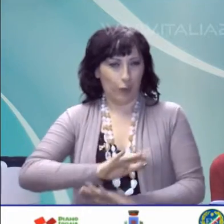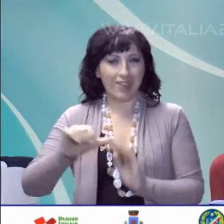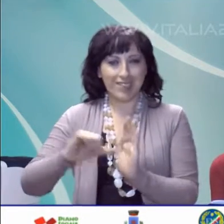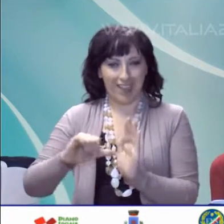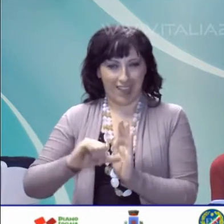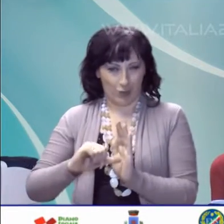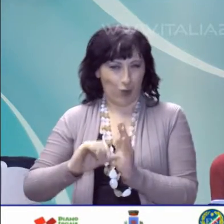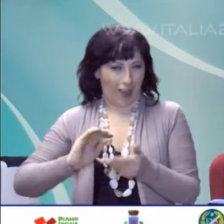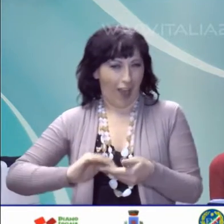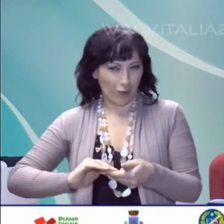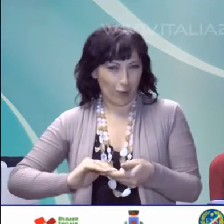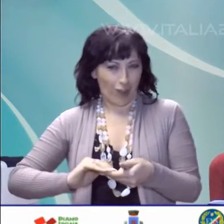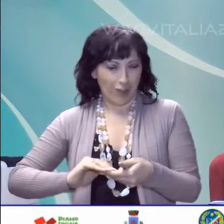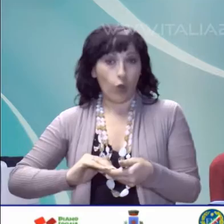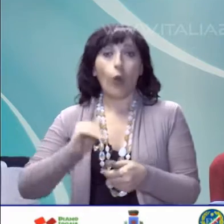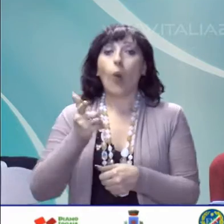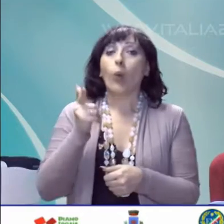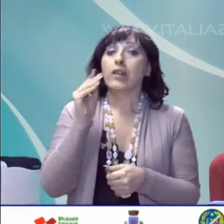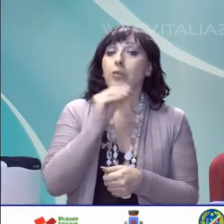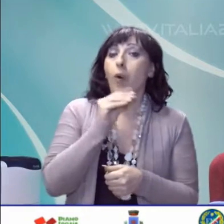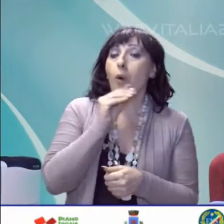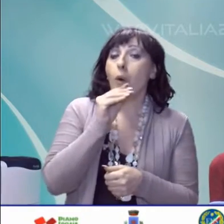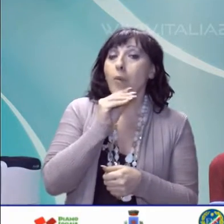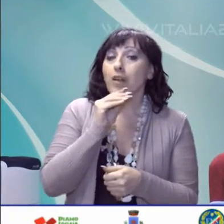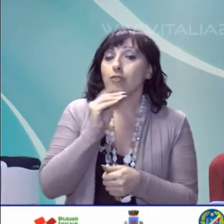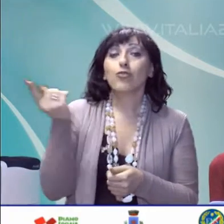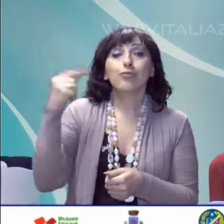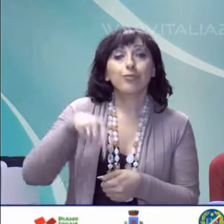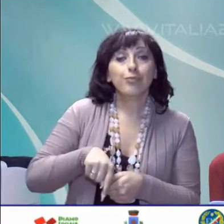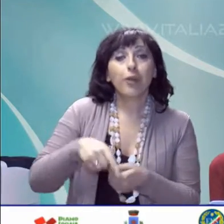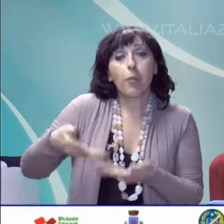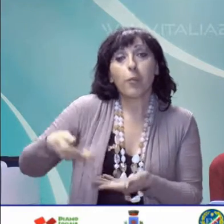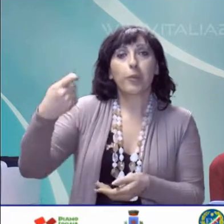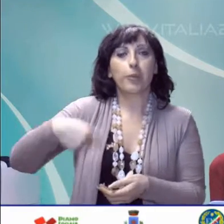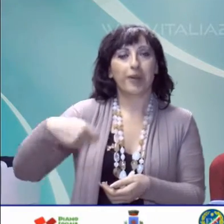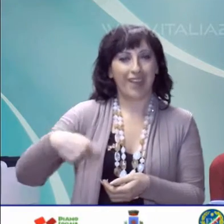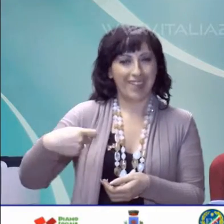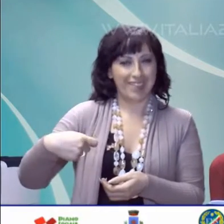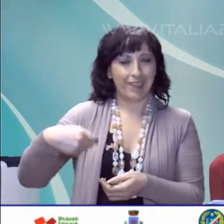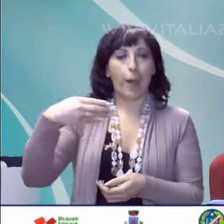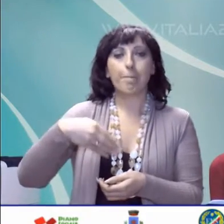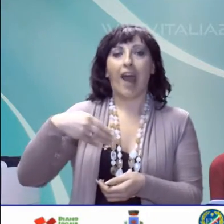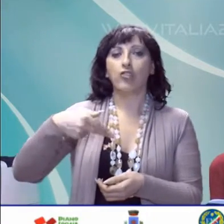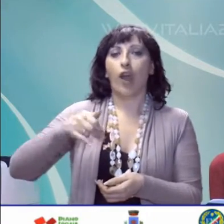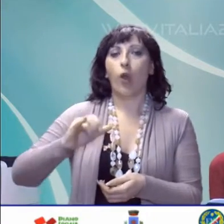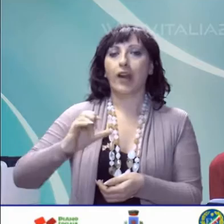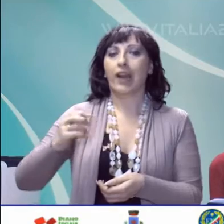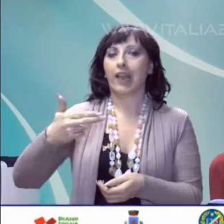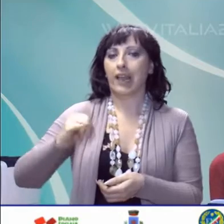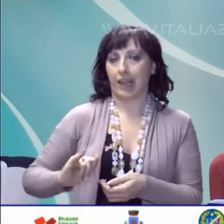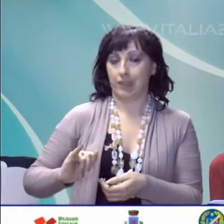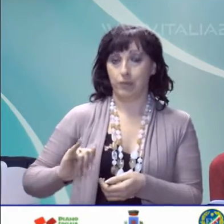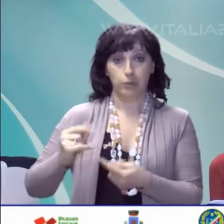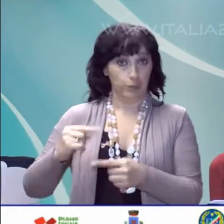sezione dell'associazione, lunedì pomeriggio è stata la volta dell'attuale presidente Marcello Nicchi, che